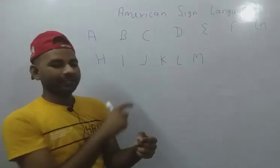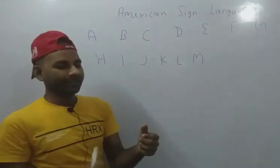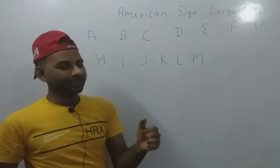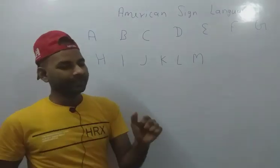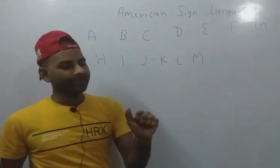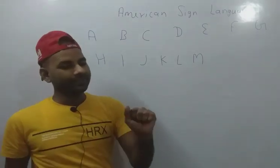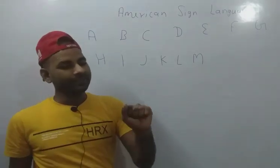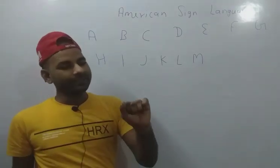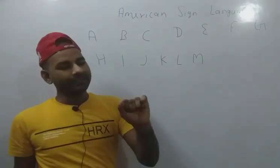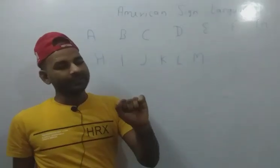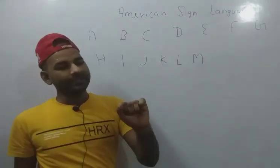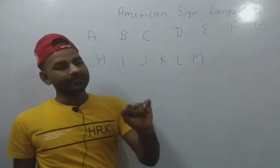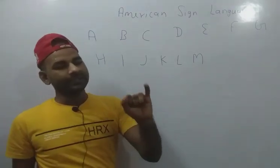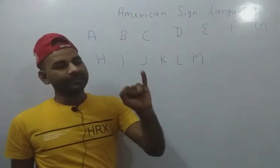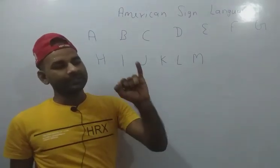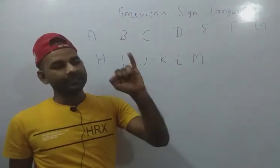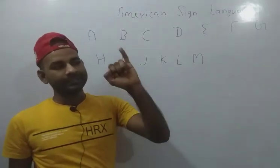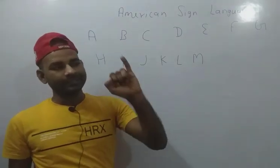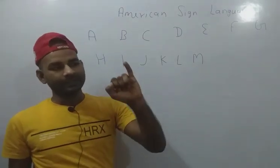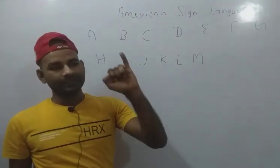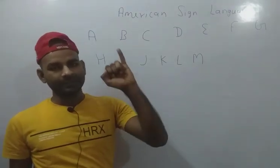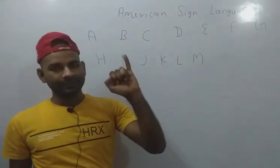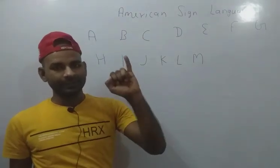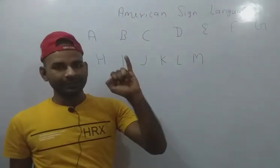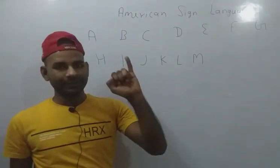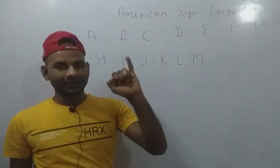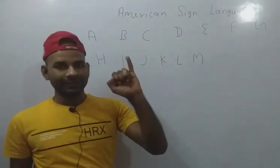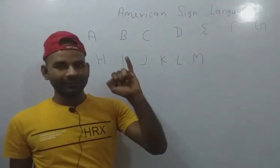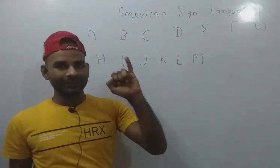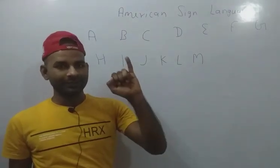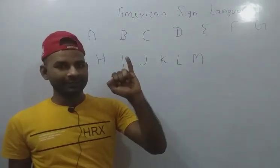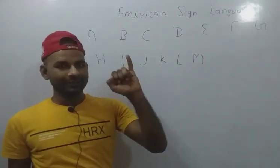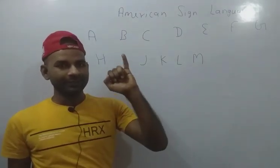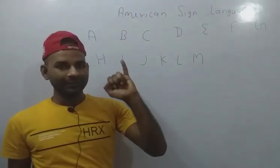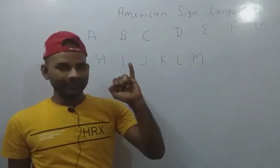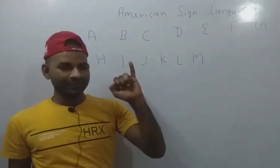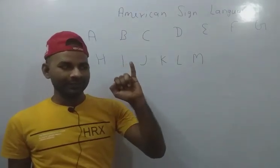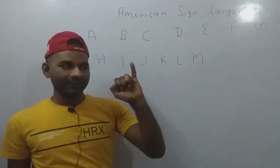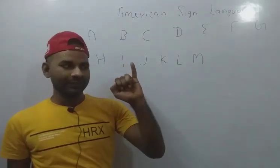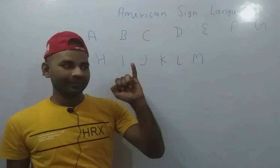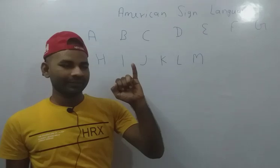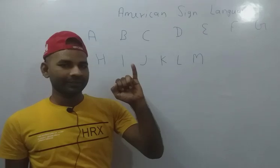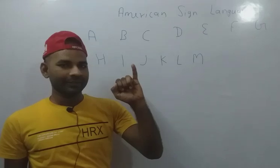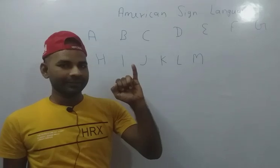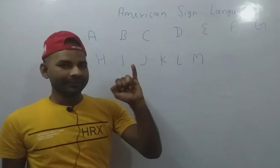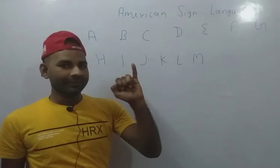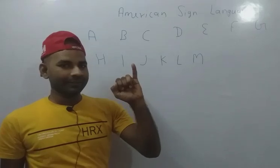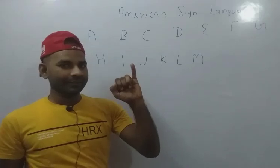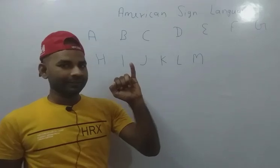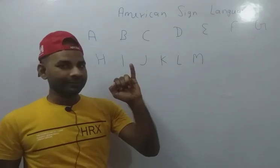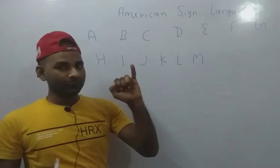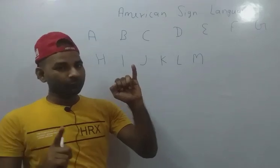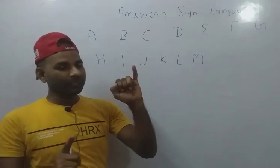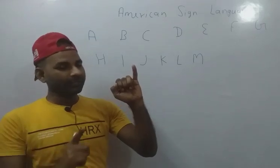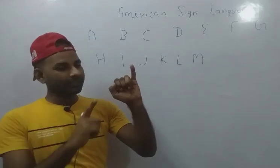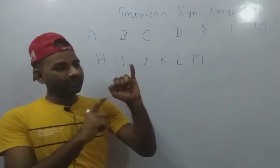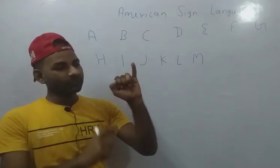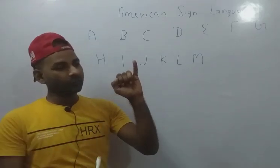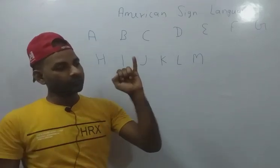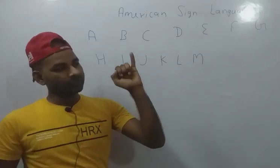लिए ऐसे करिए, ऐसे आई, आई। इसको भी याद रखिएगा, इसको सीधा